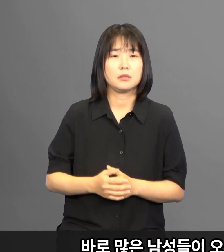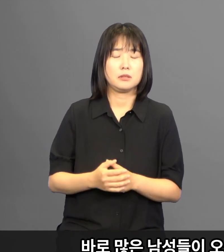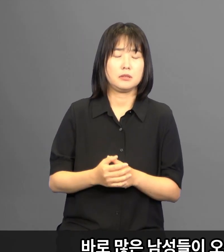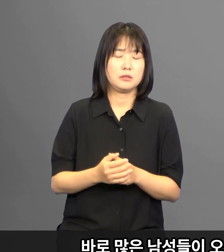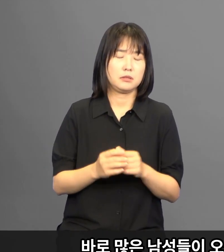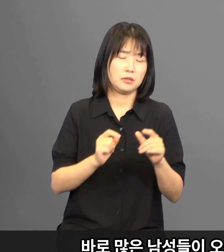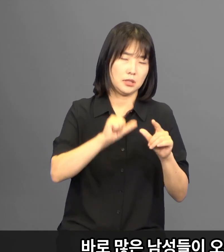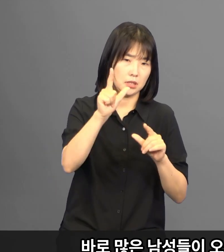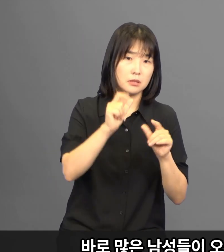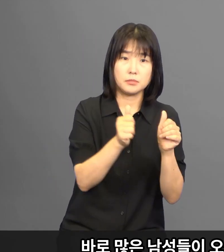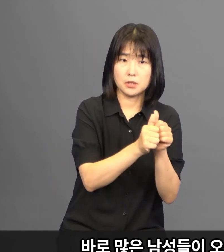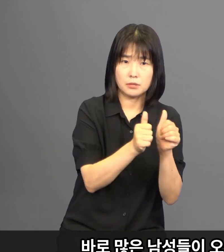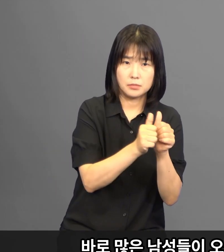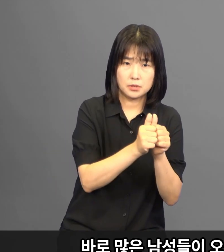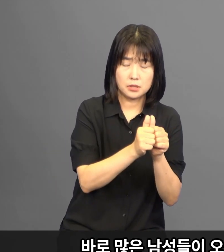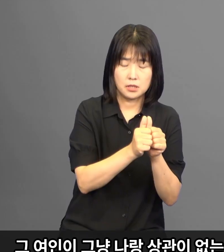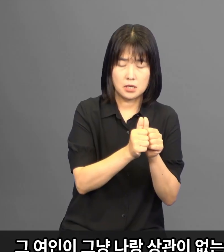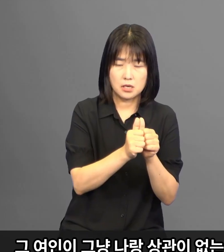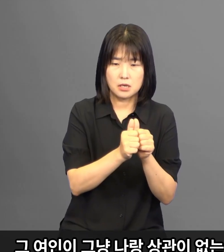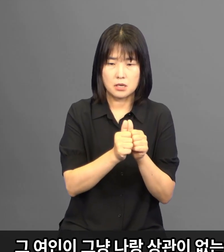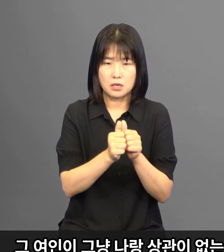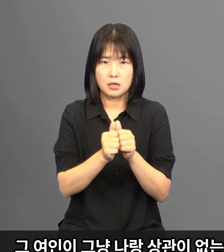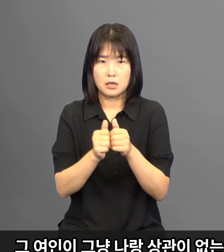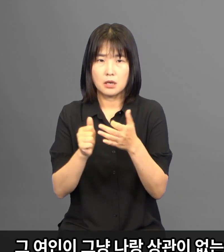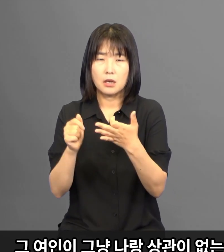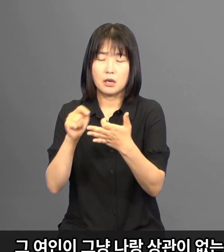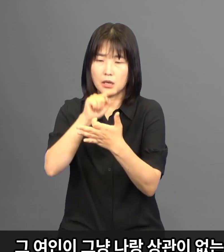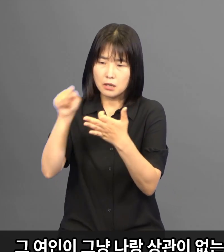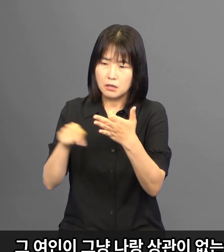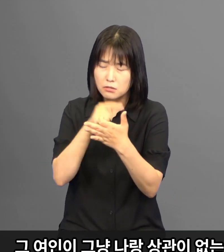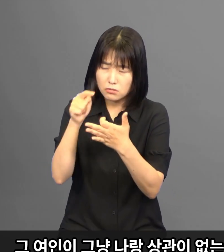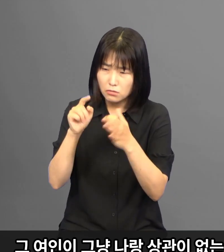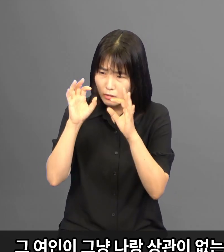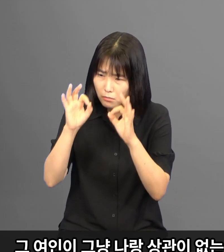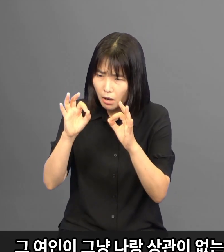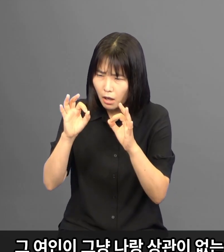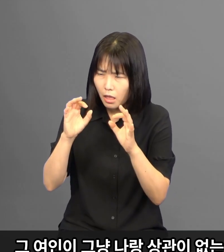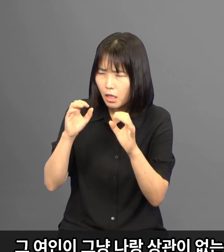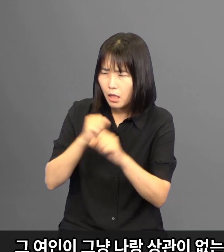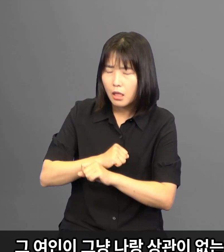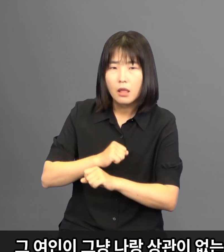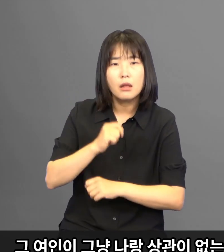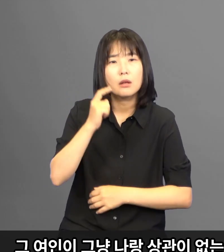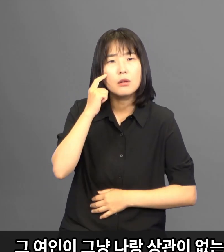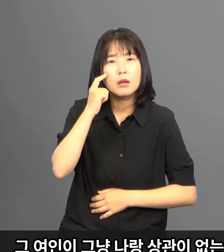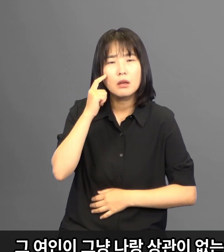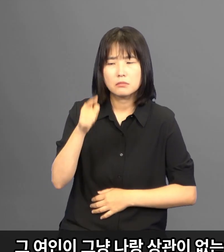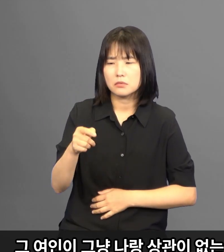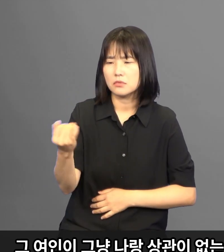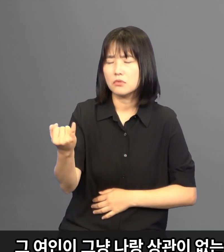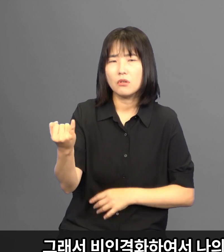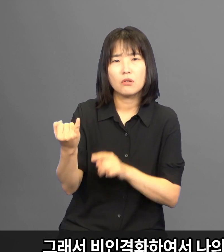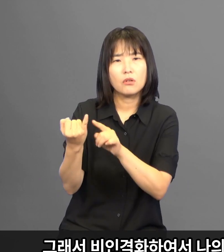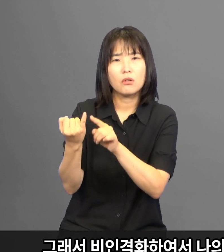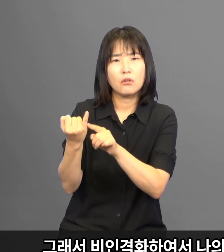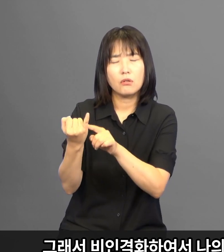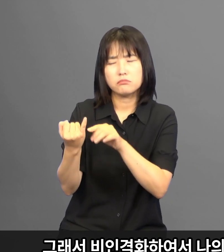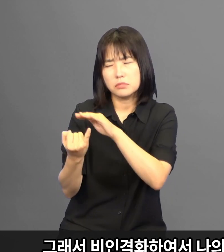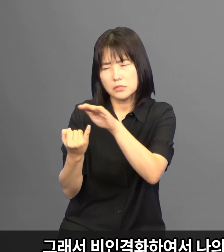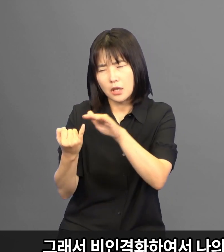오늘날 음란물에 무너지는 것이 그 여인이 그냥 나랑 상관이 없는 하나의 그냥 사람이라고 보지 않습니다.